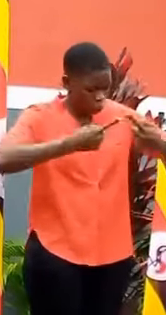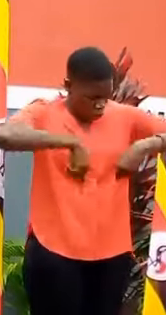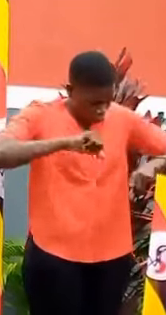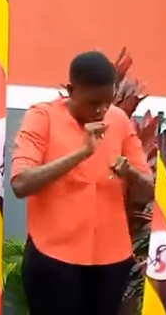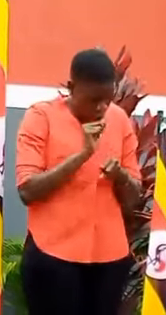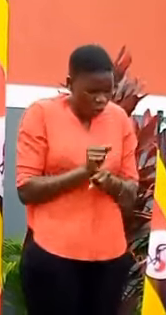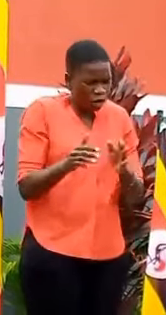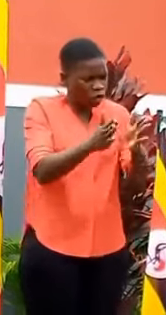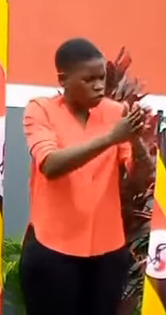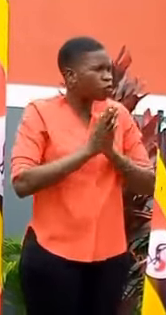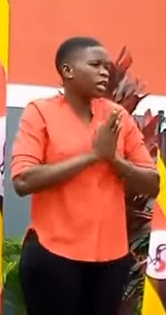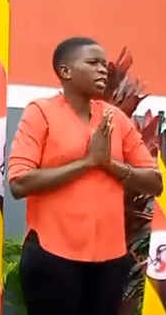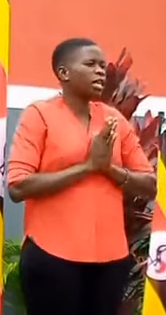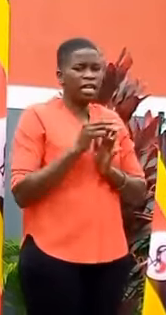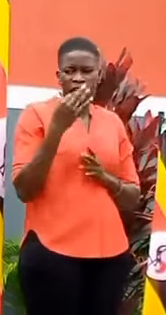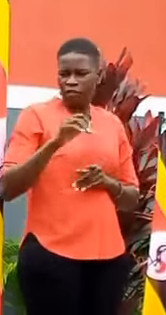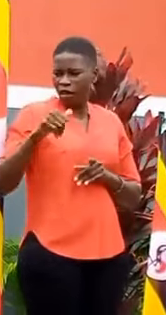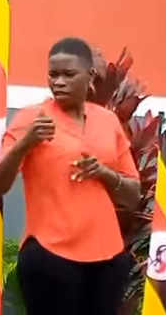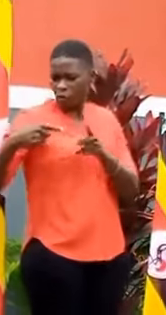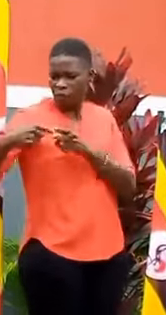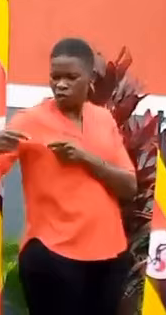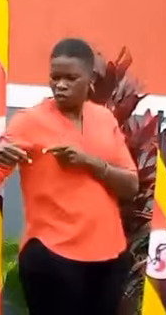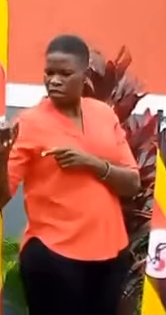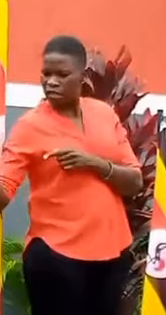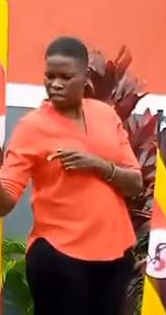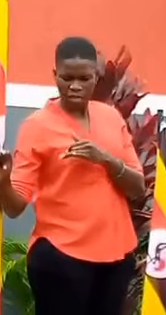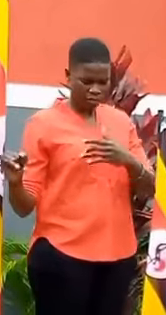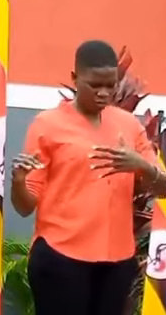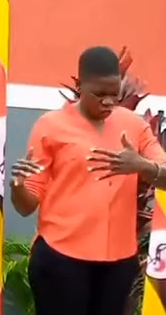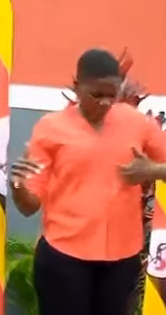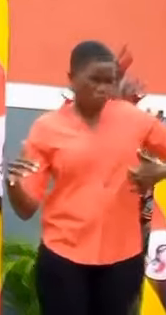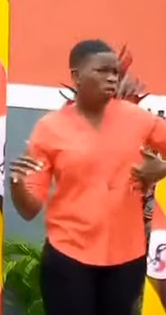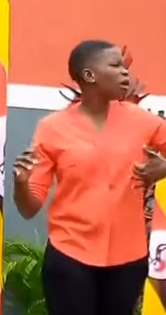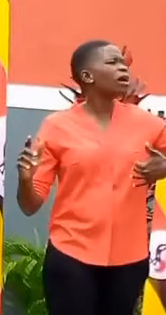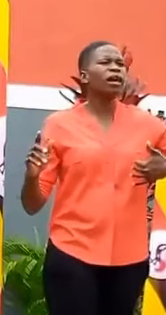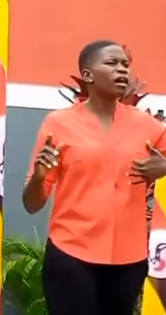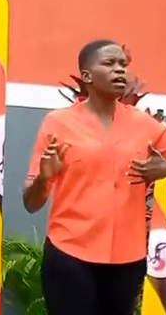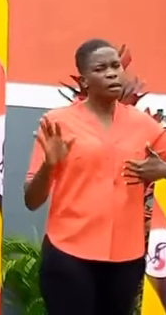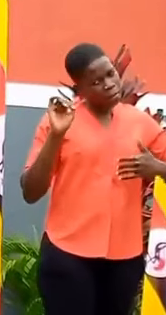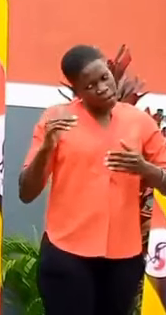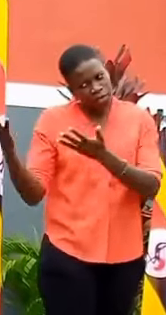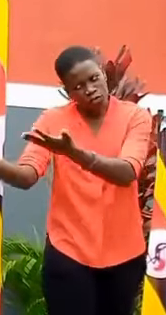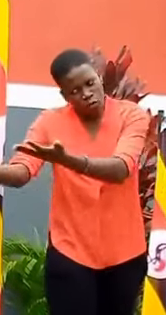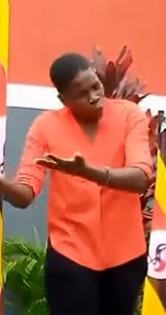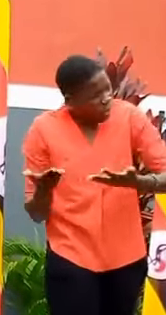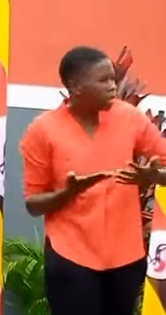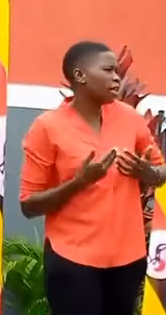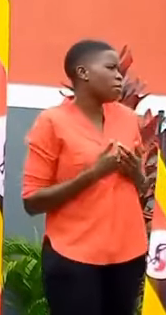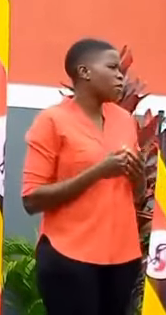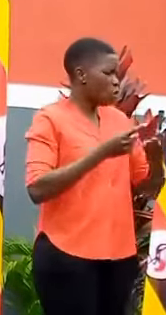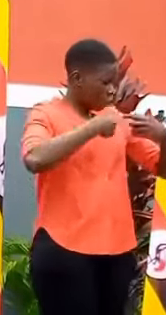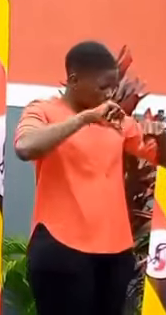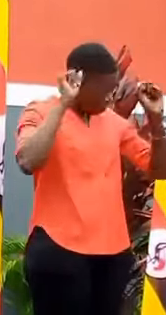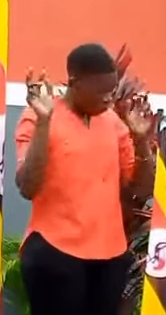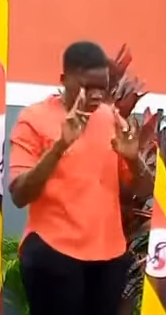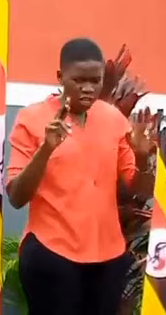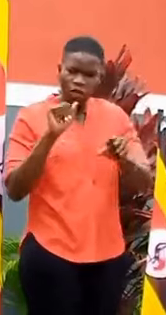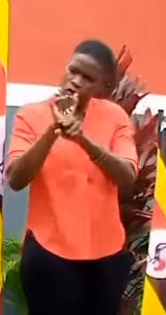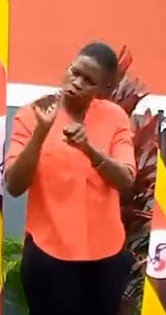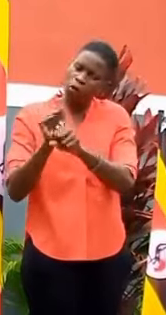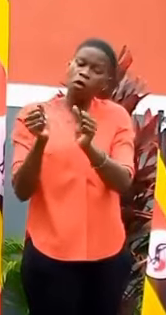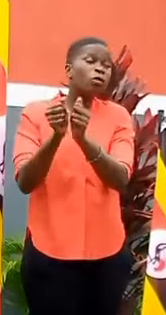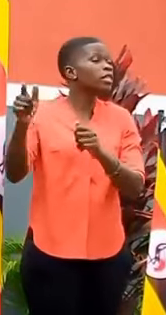n'abo abatatujoyinize kasita basigala nga ba opposition mwana wattu nabo tubaagala era tuli beetegefu okukola nabo bwe baba nga